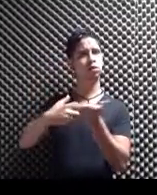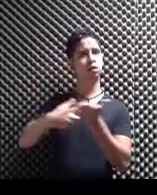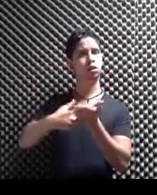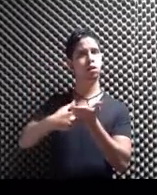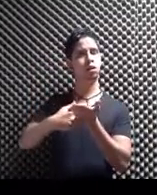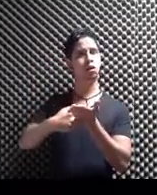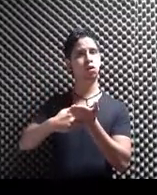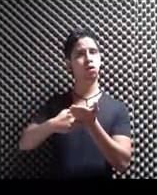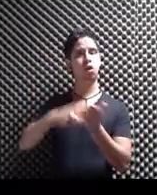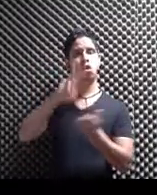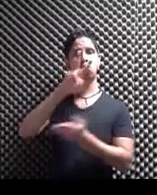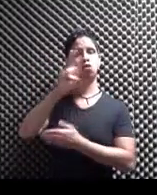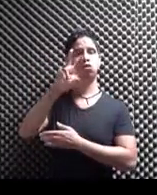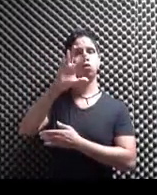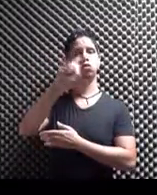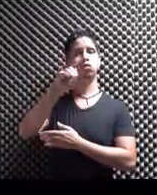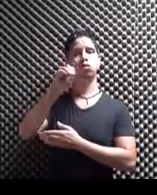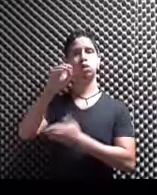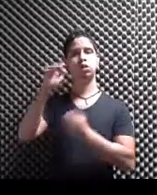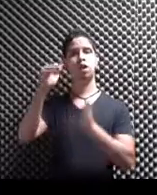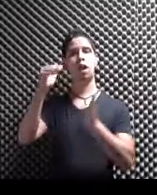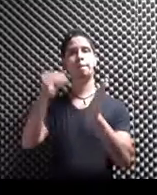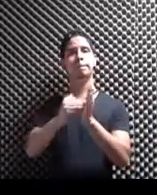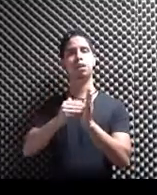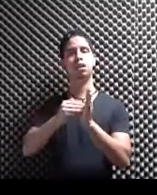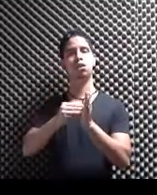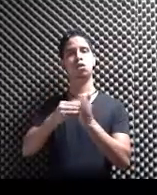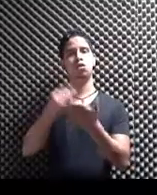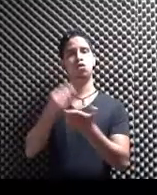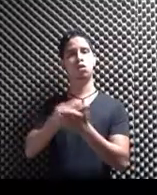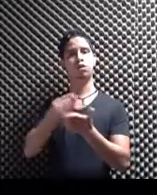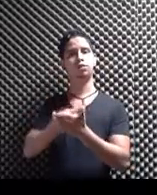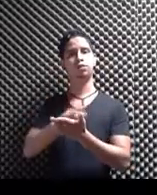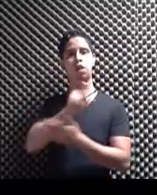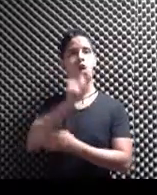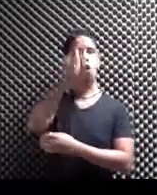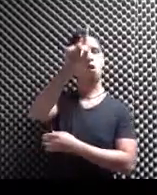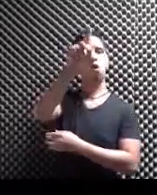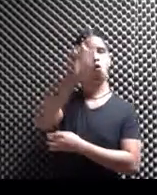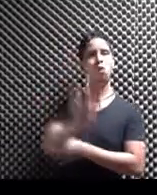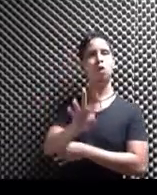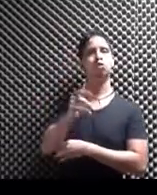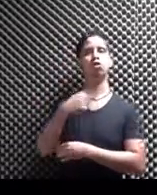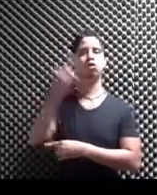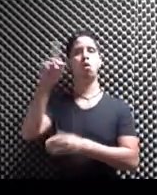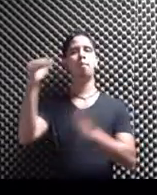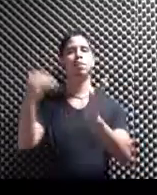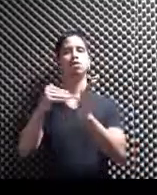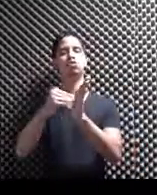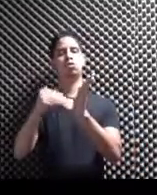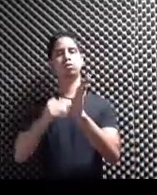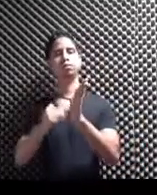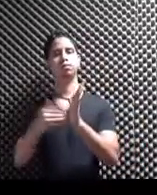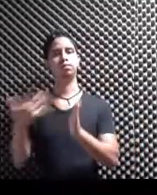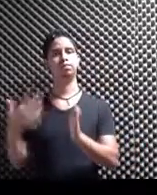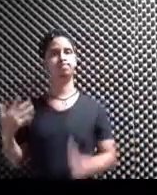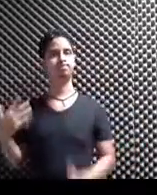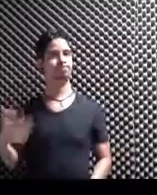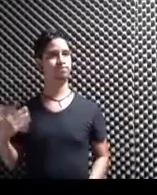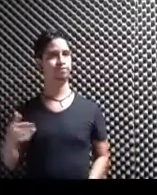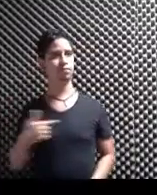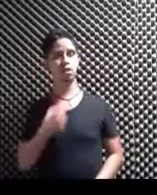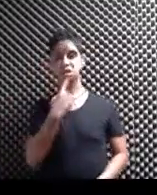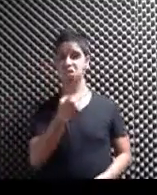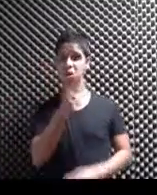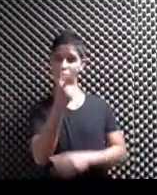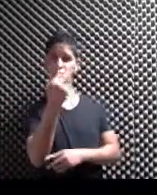¿Cuánto? 150 mil dólares Un cuarto de milloncitos Mira que ganga Dame dos Está bueno Por